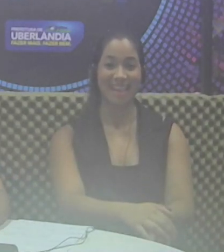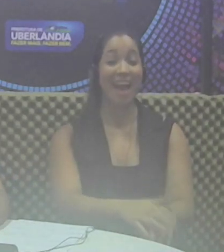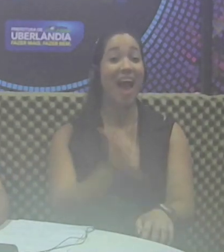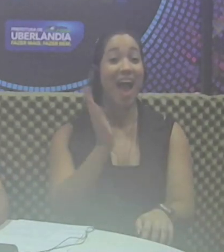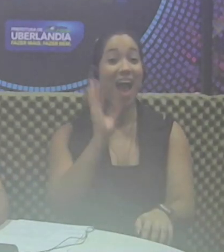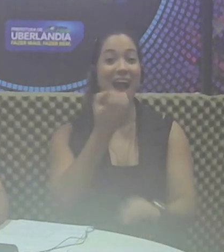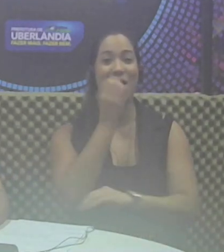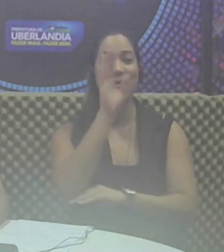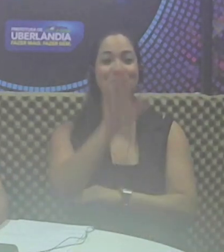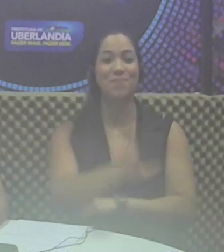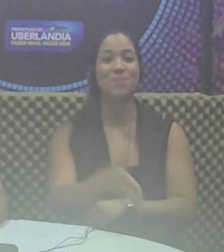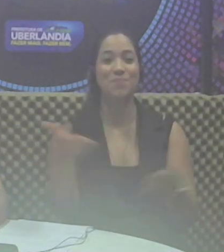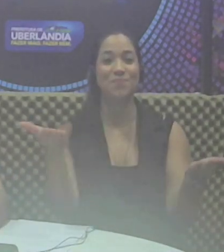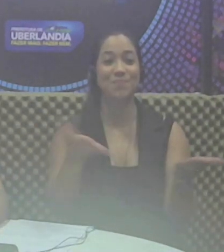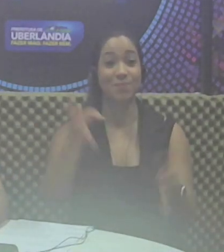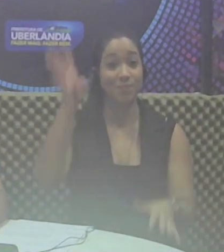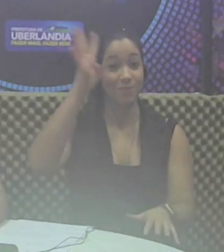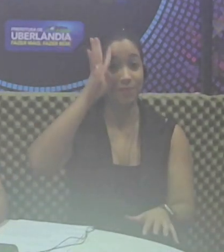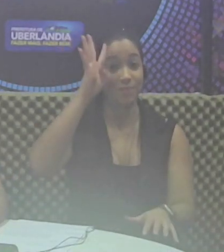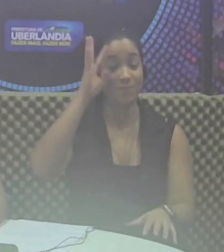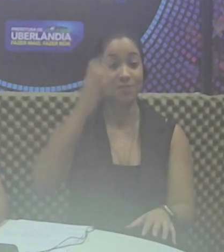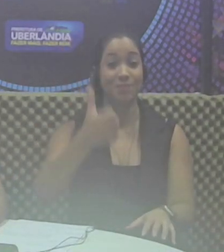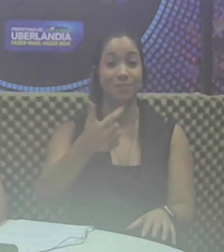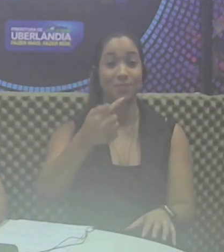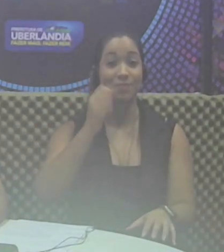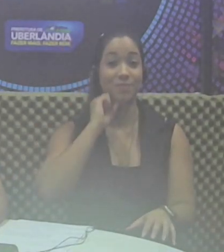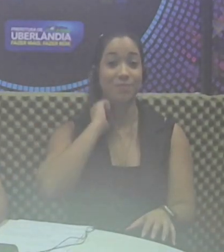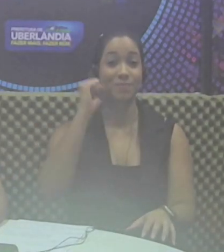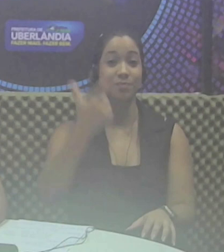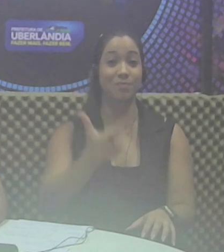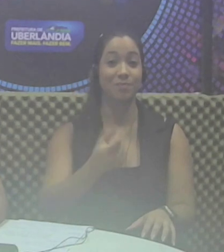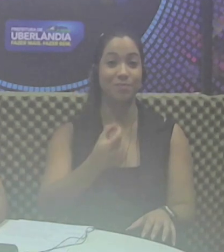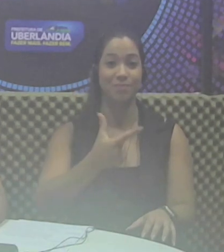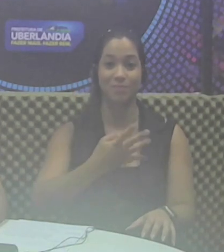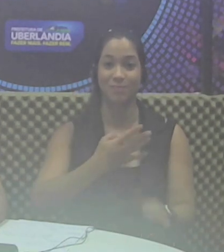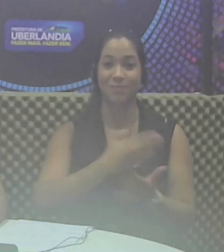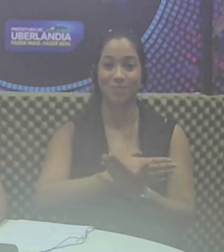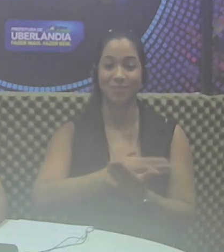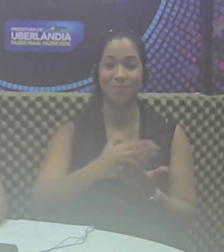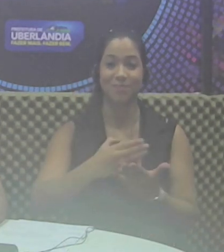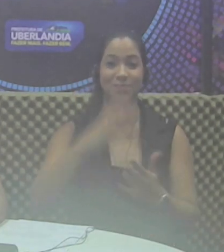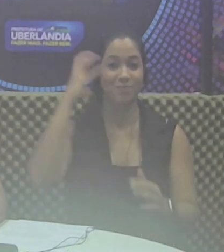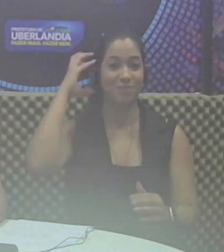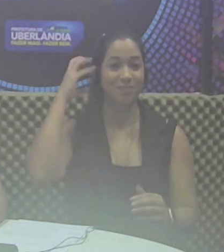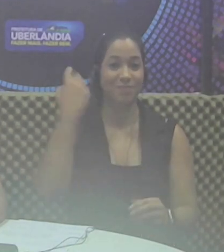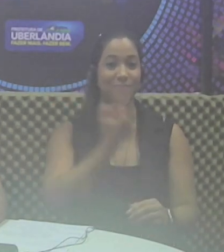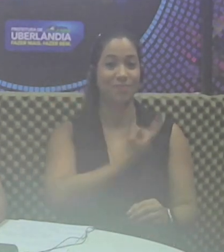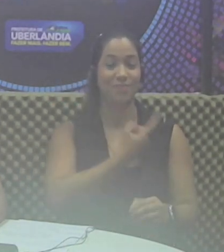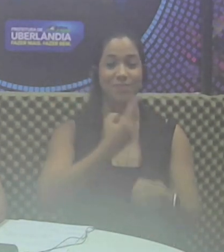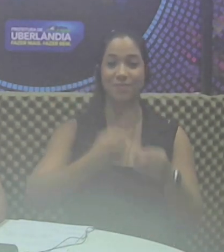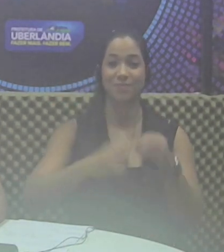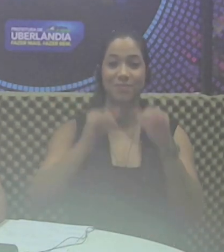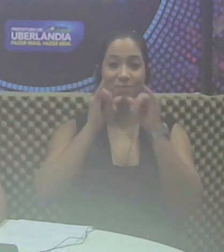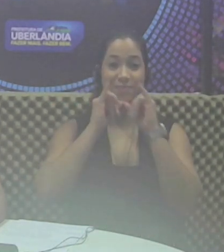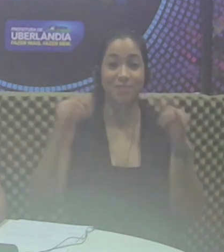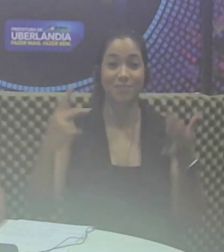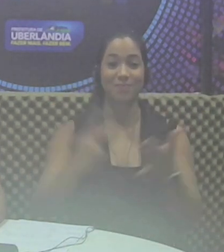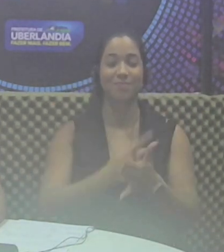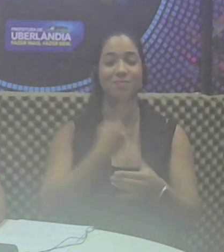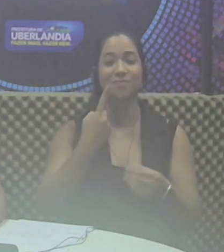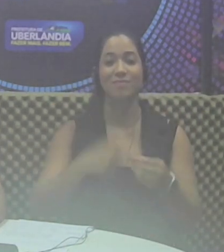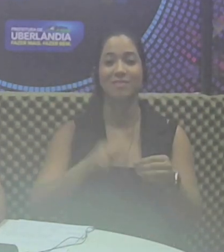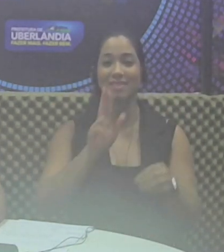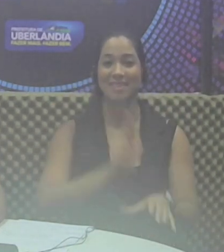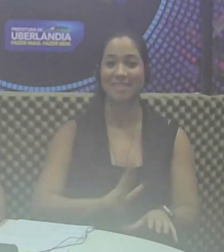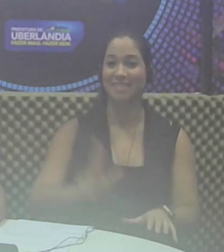Olá, boa tarde. Hoje é quarta-feira, dia 17 de abril de 2024. Está no ar a Rádio Nossa Cidade com boletim de notícias sobre o que de